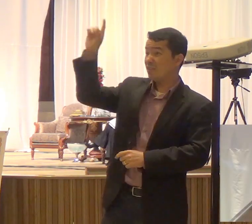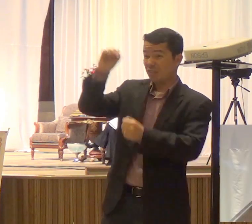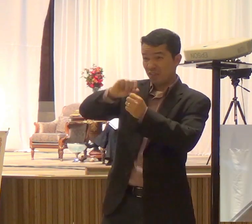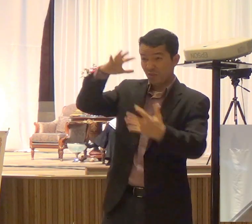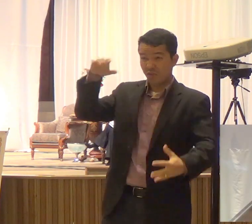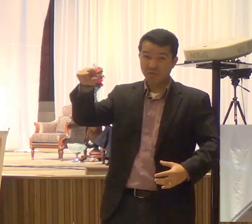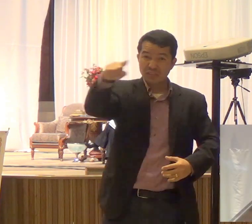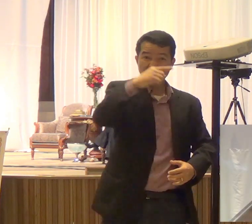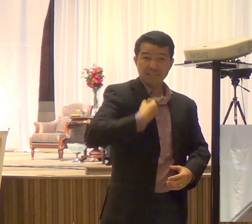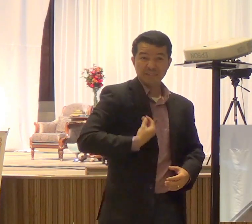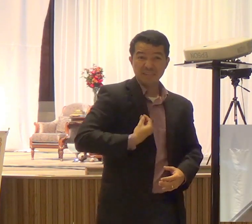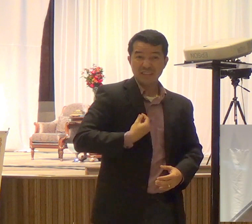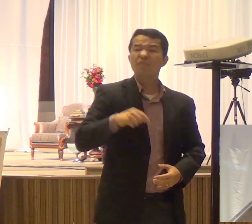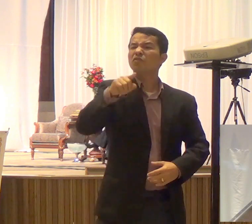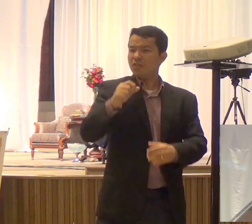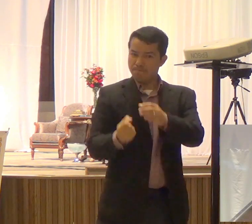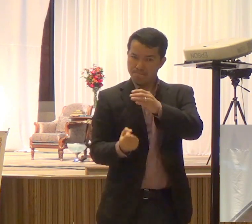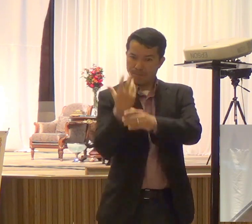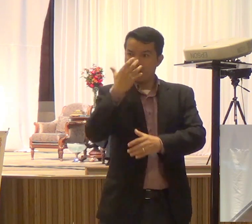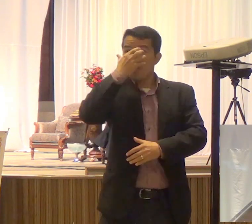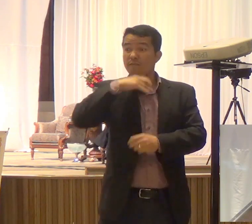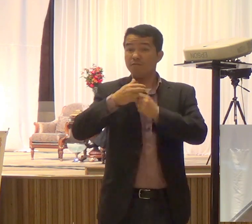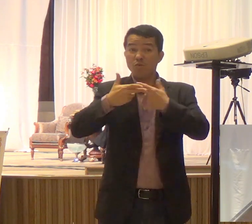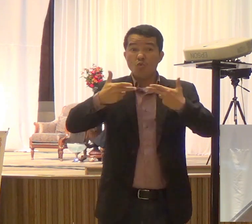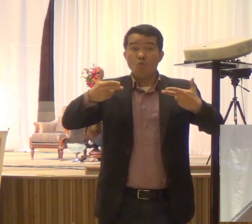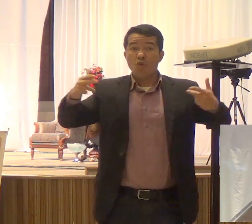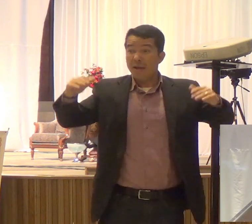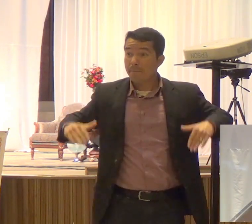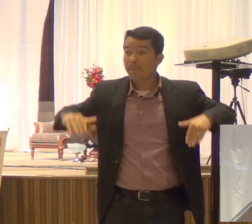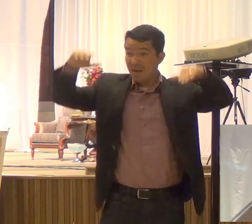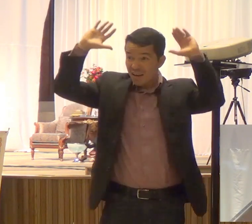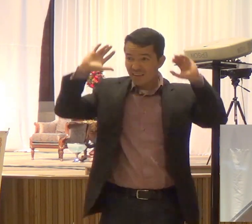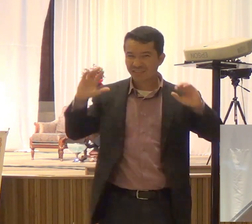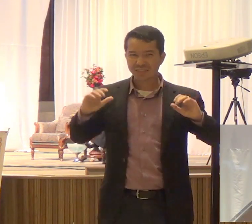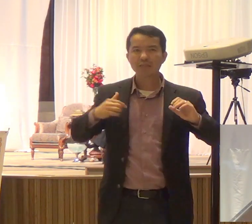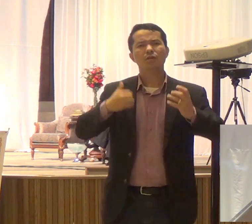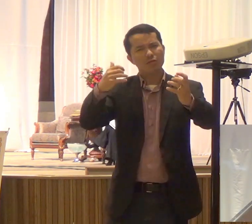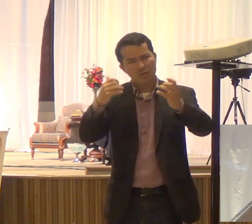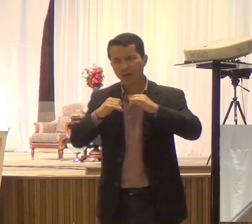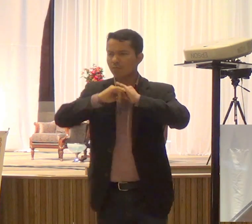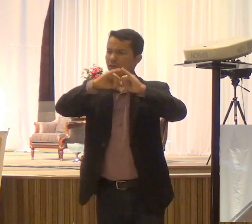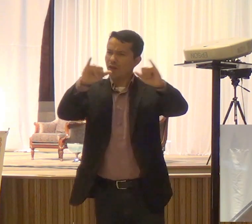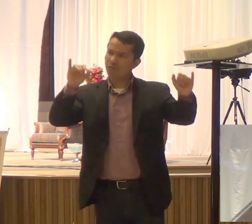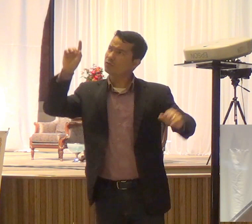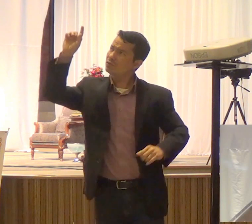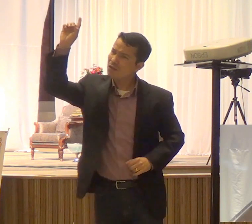fruto, e eu quero te dizer, em nome de Jesus, existe lugar para você no reino de